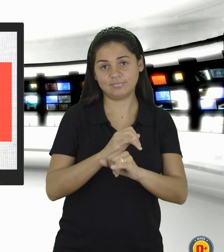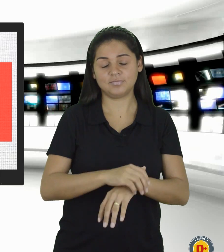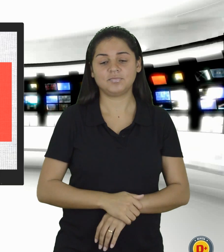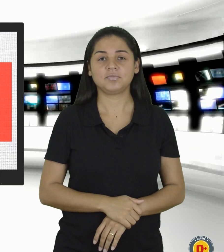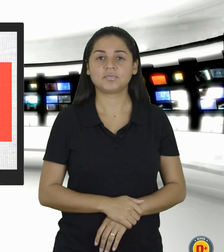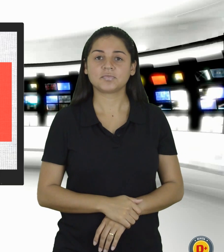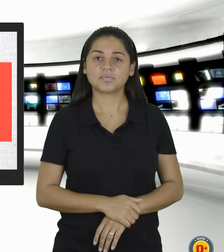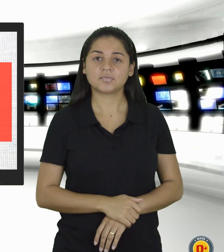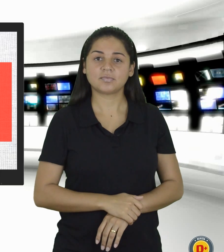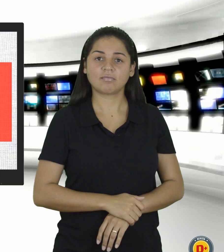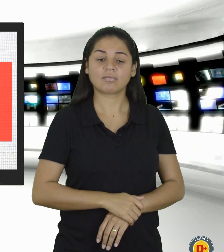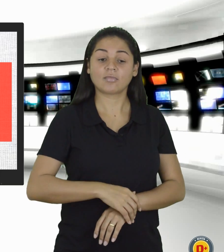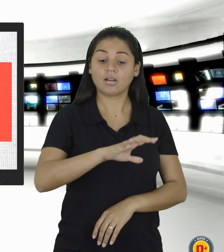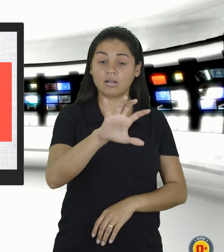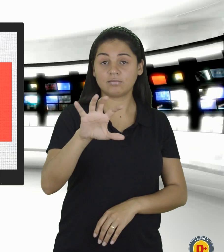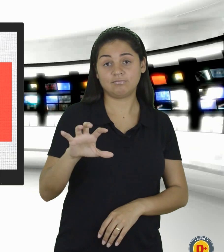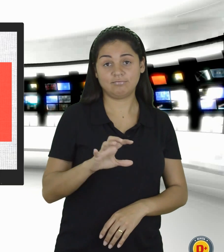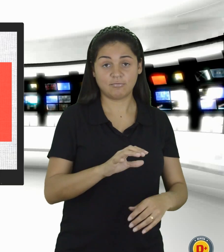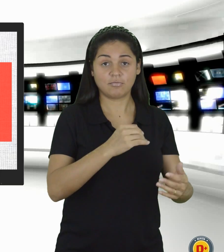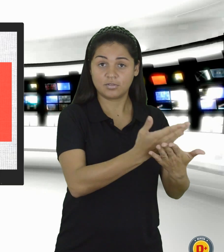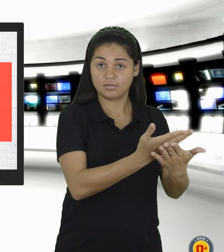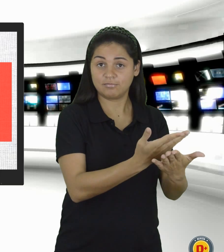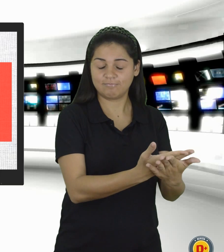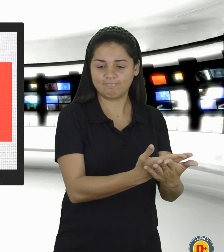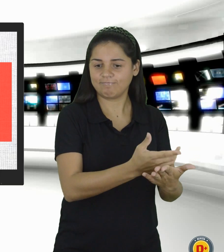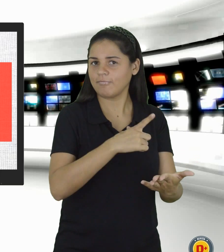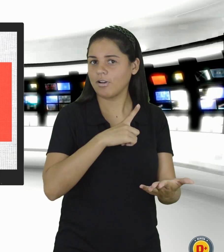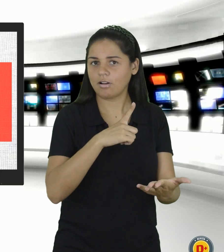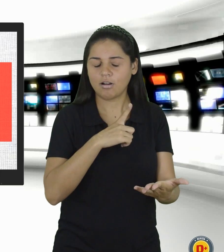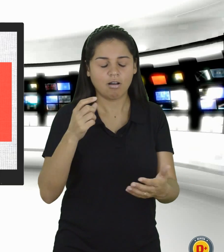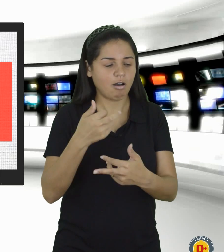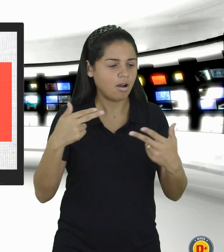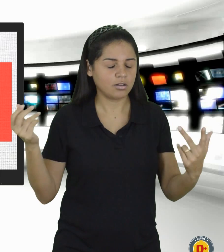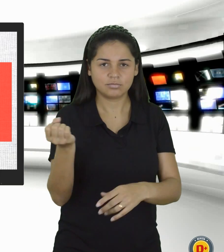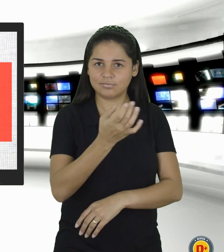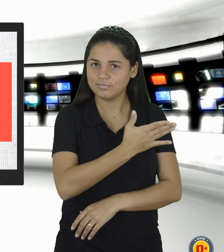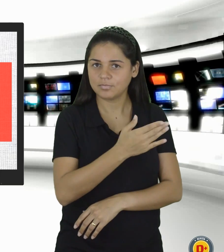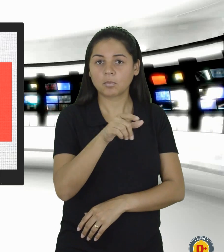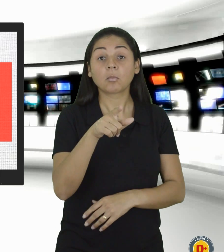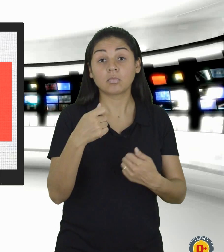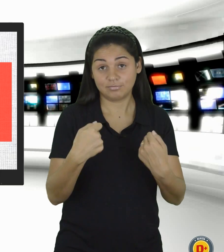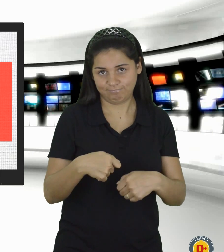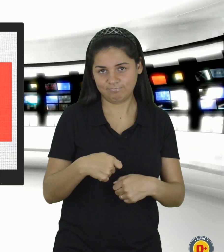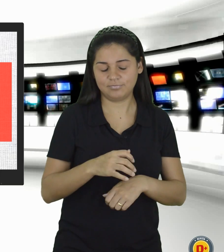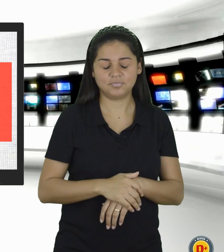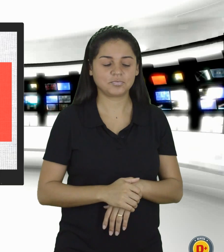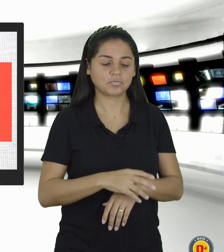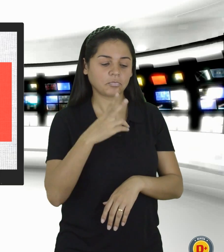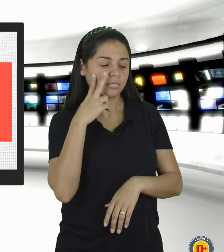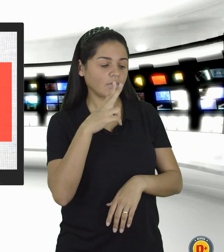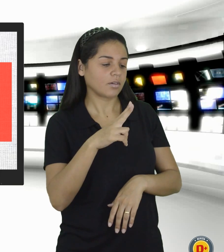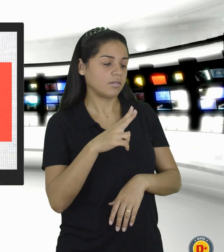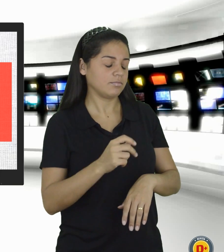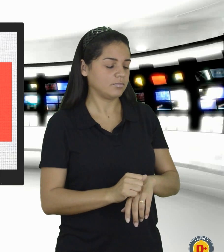Na área da educação, a Revista Demais traz grandes novidades. Por exemplo, a seção Práticas na Educação